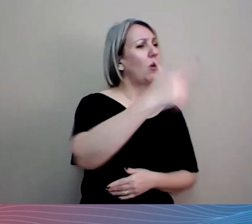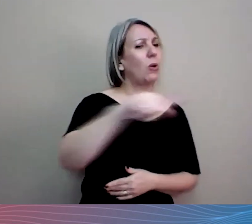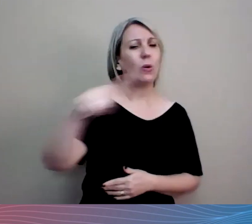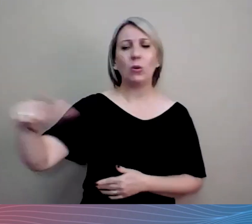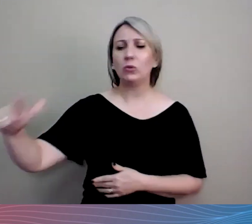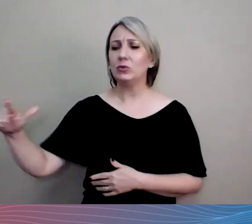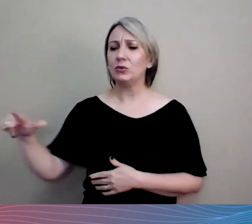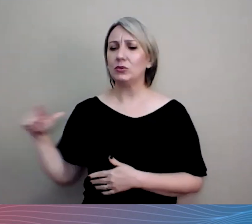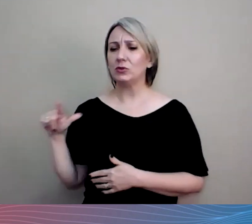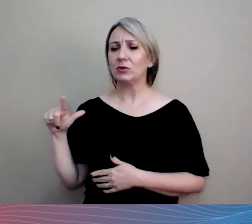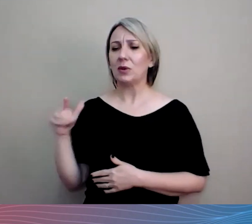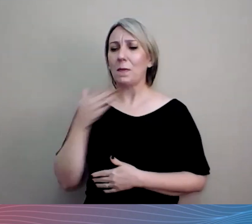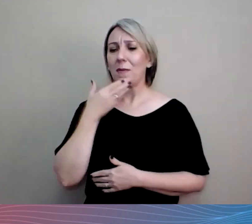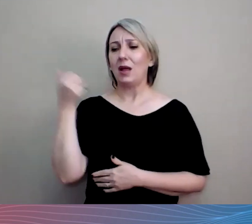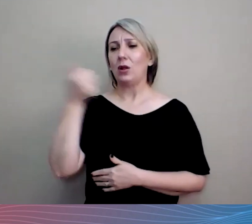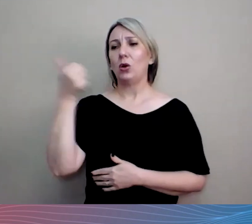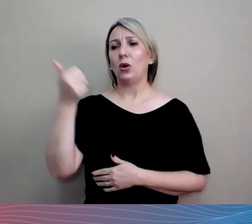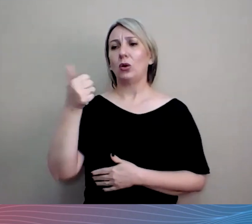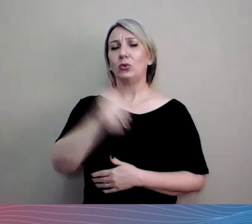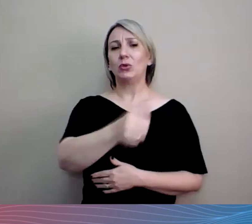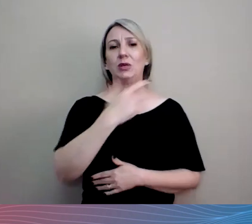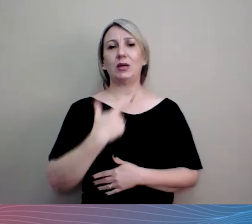humilde? O que é ser humilde?